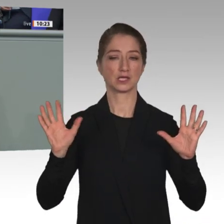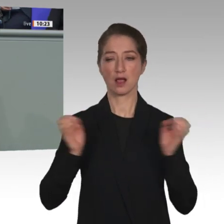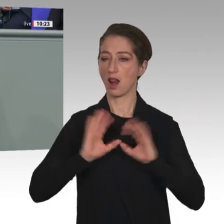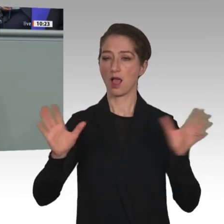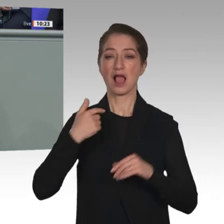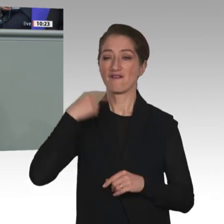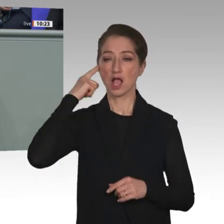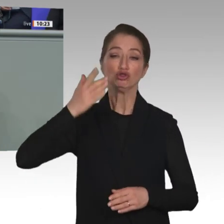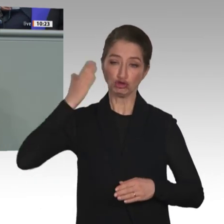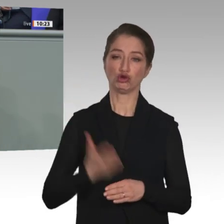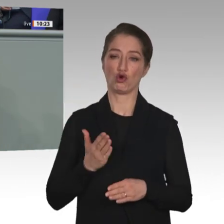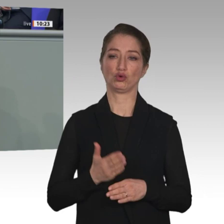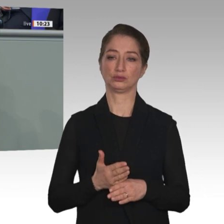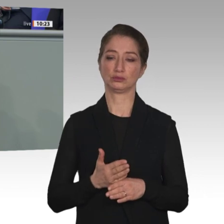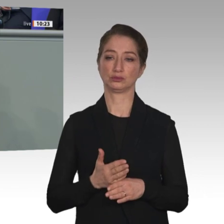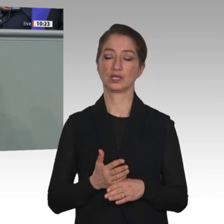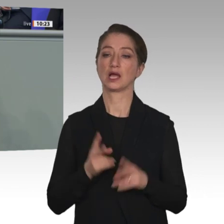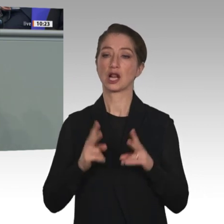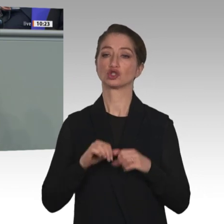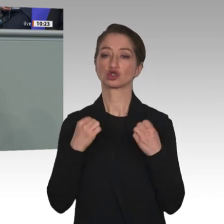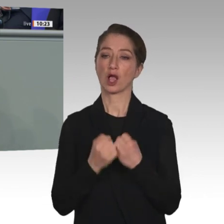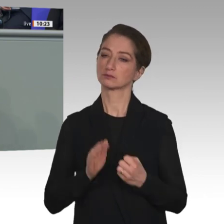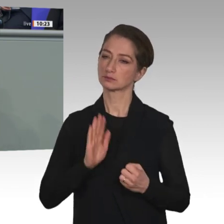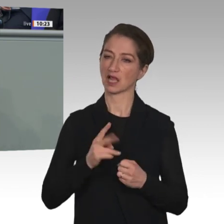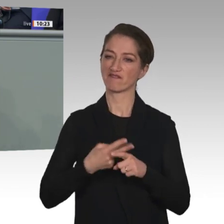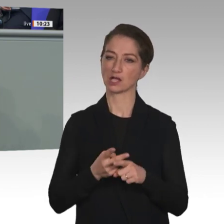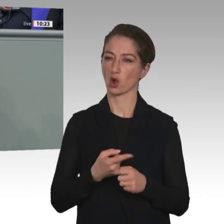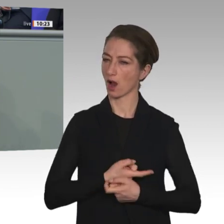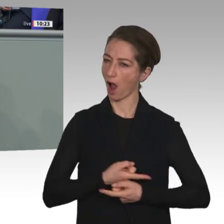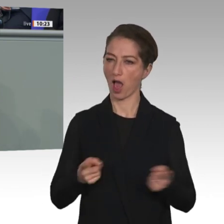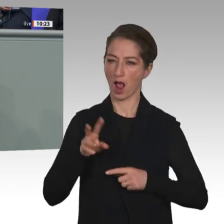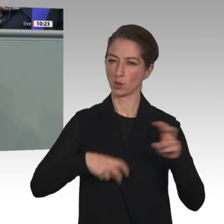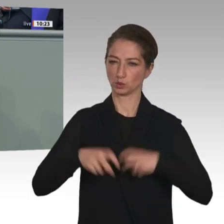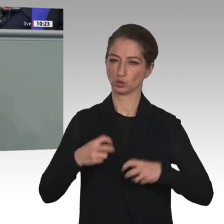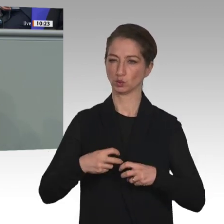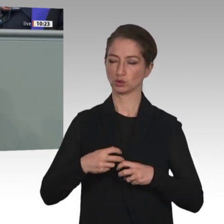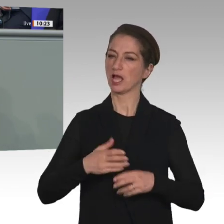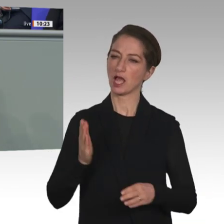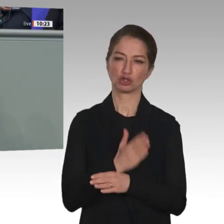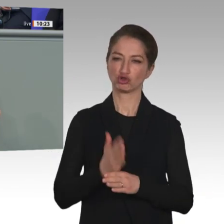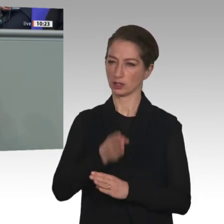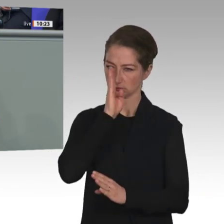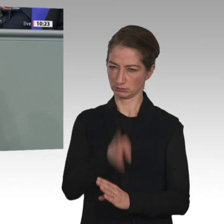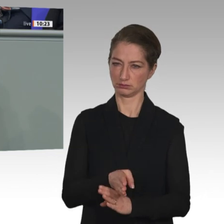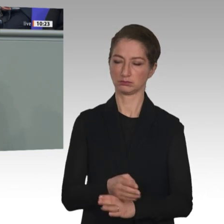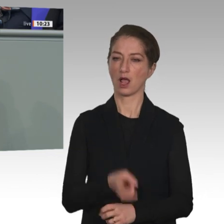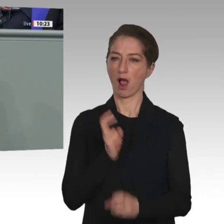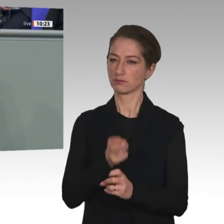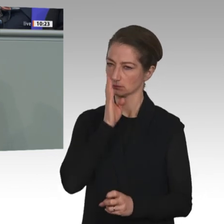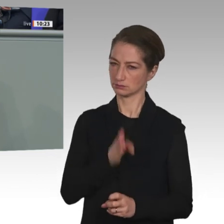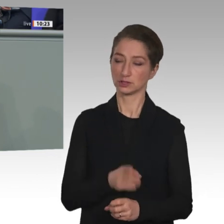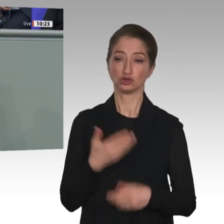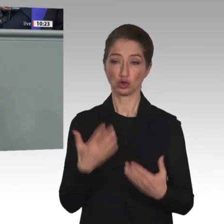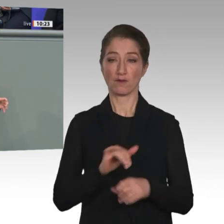wissen, dass wir mit allen Mitteln des Rechtsstaates, mit aller Entschlossenheit, auch mit aller Härte diese Form